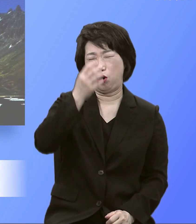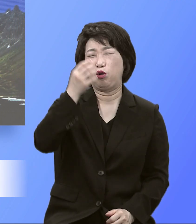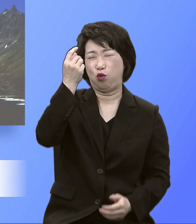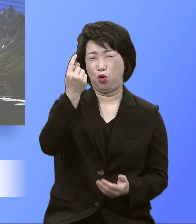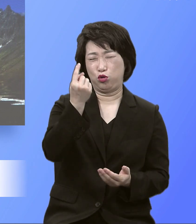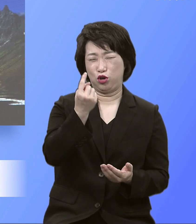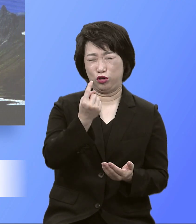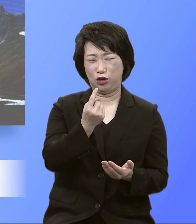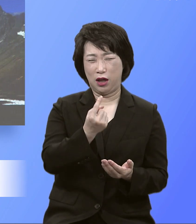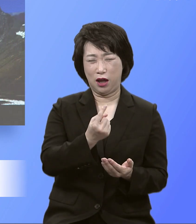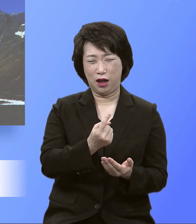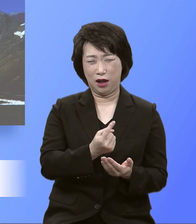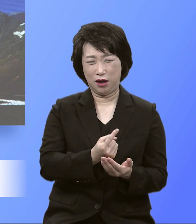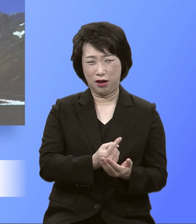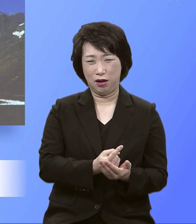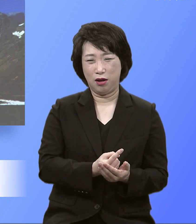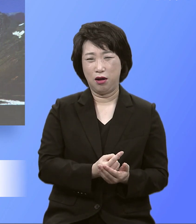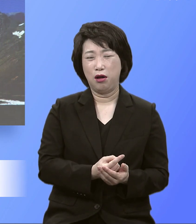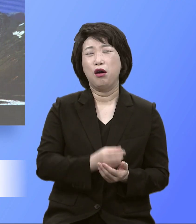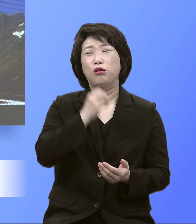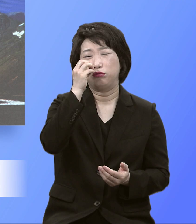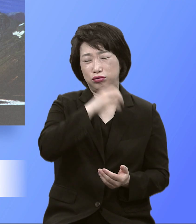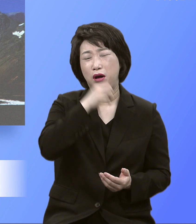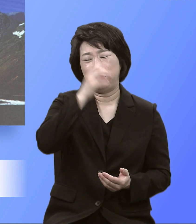성령이 오셨네,